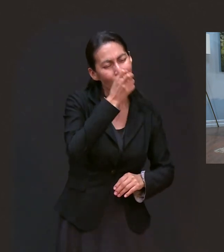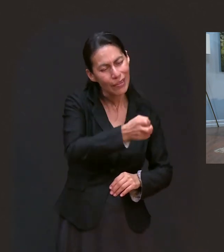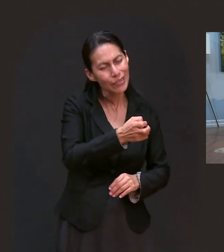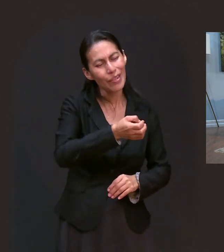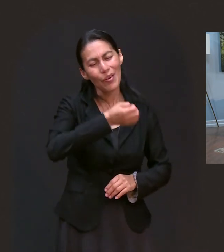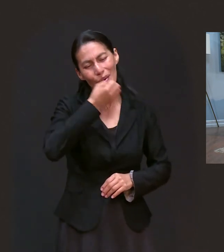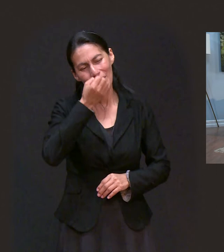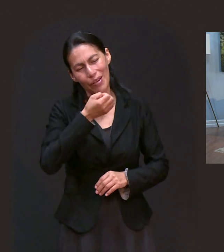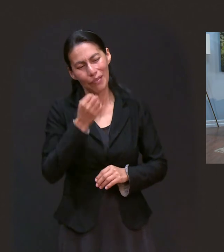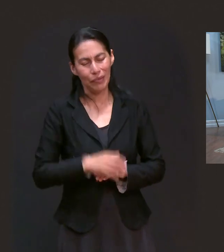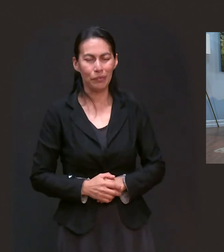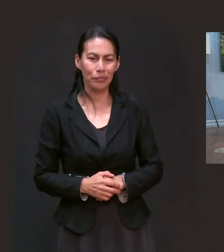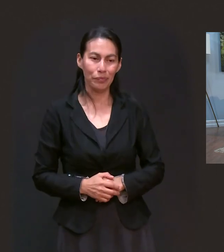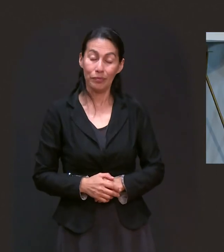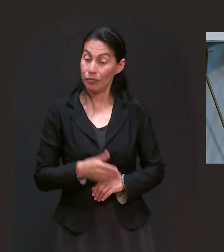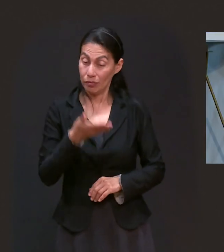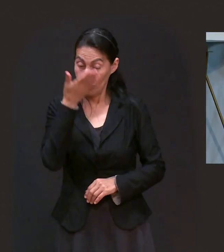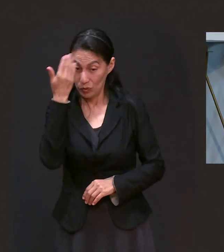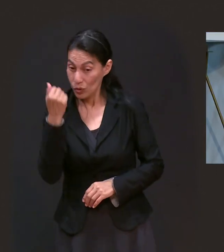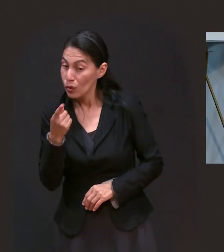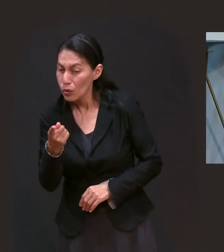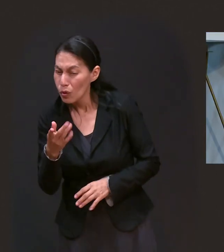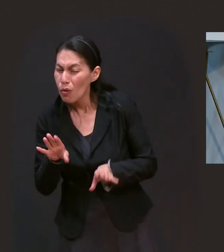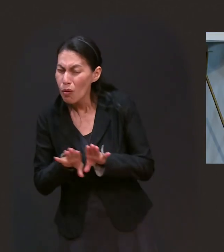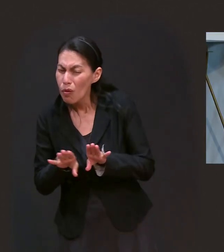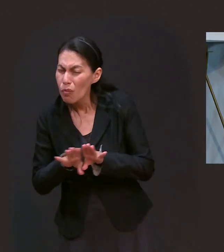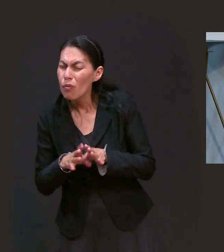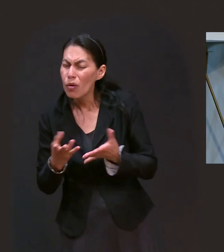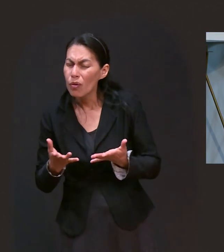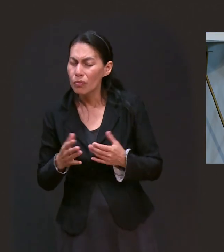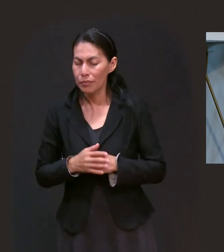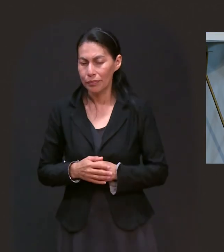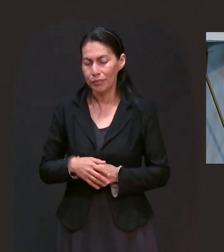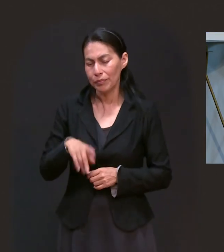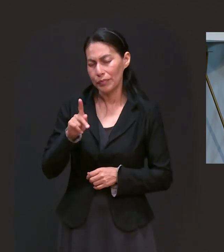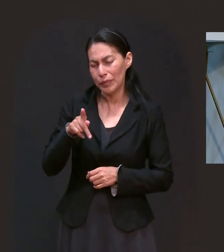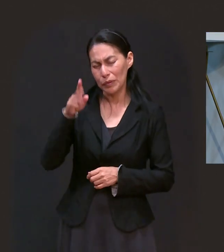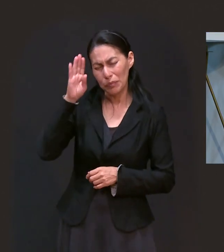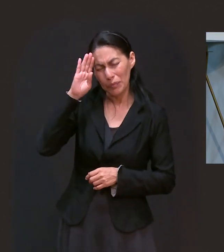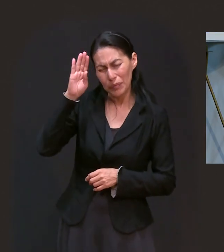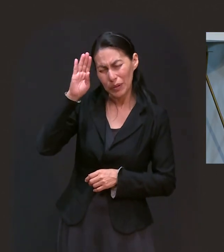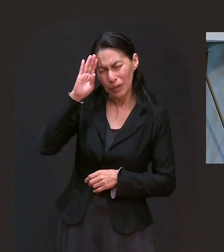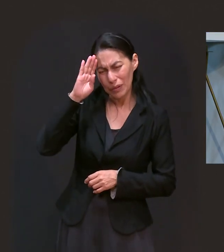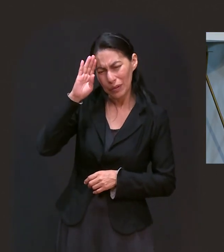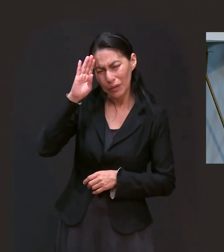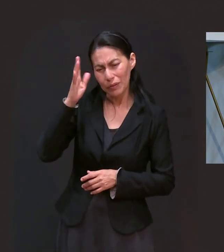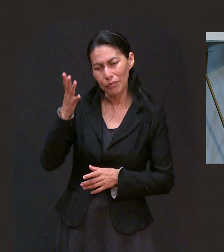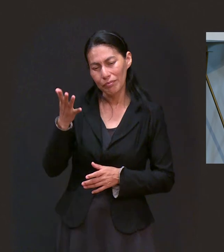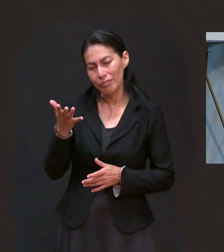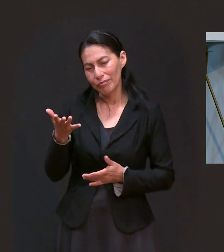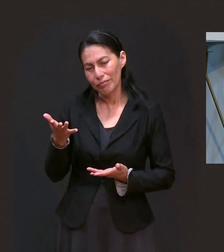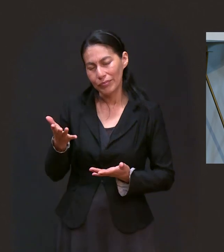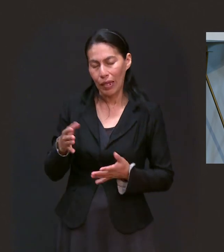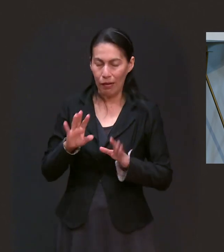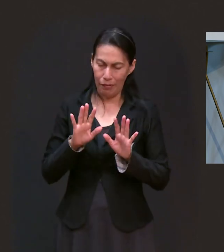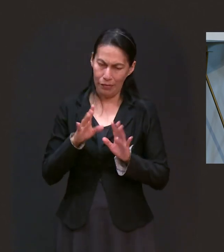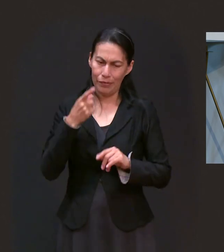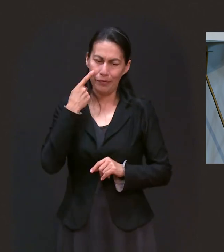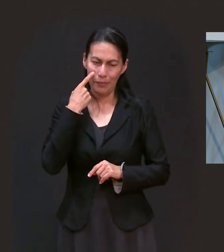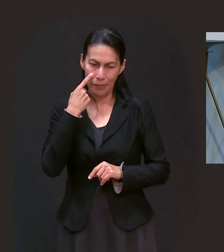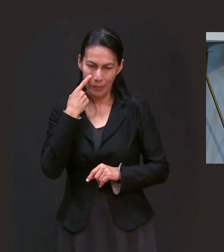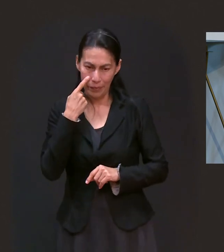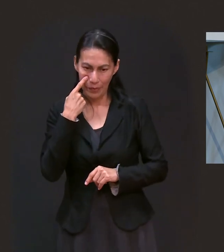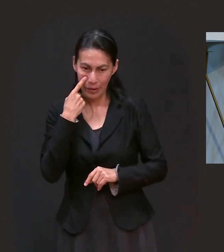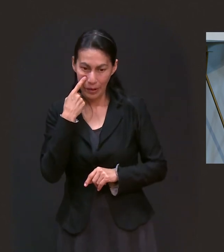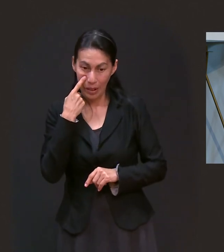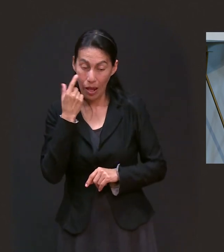a orar ahora no sé en el caso tuyo pero supongo que detrás de todo esto